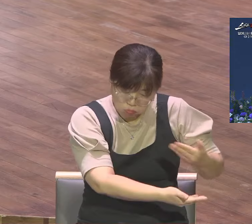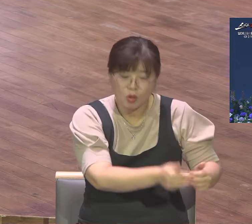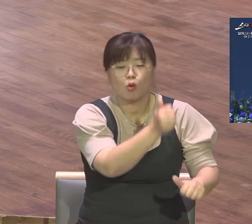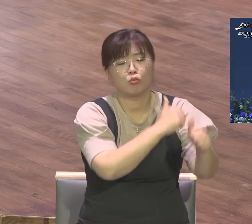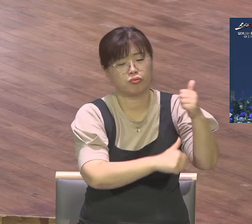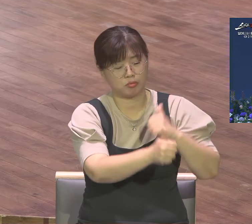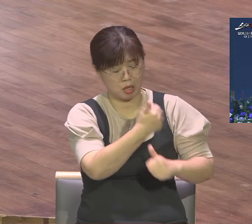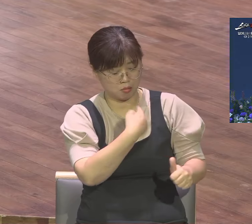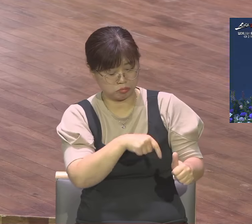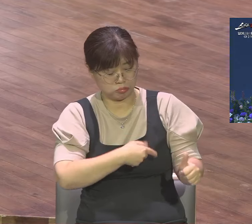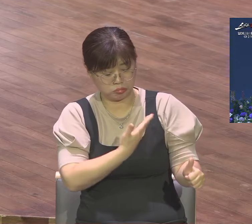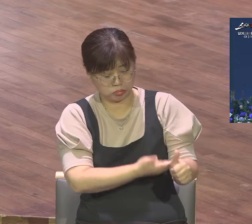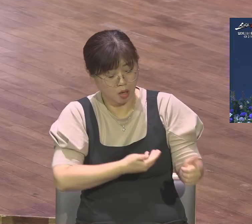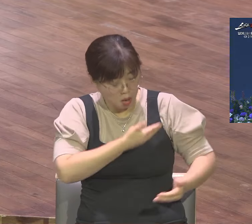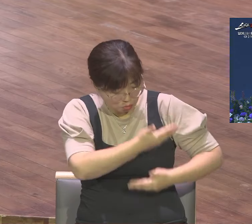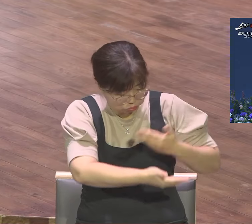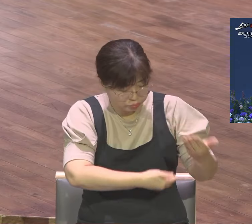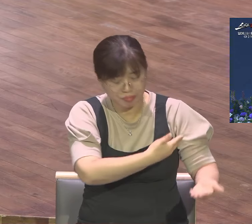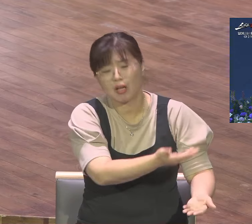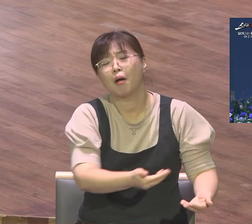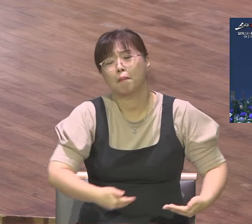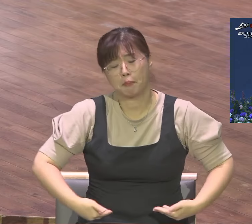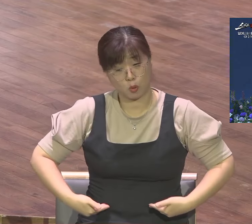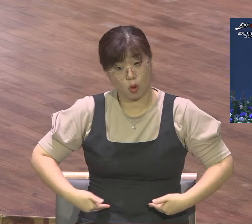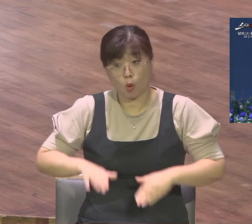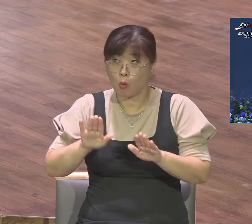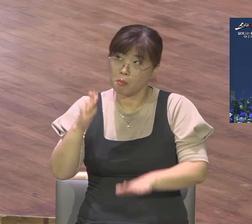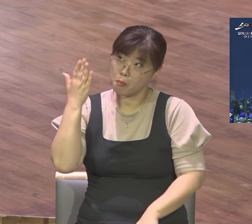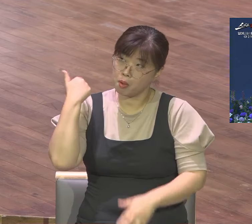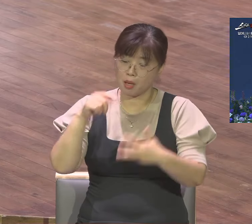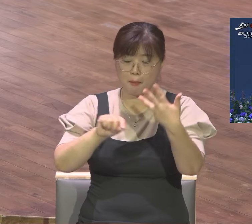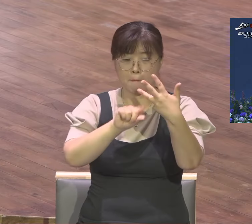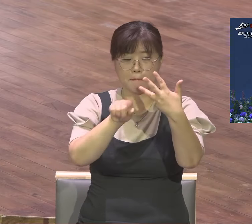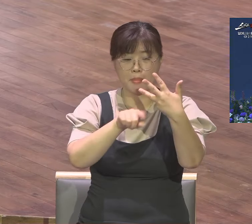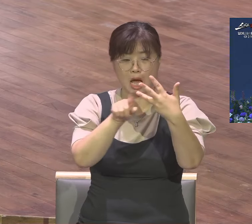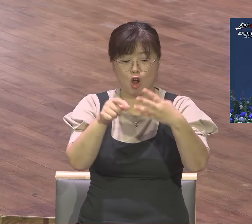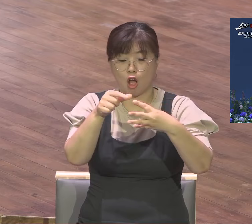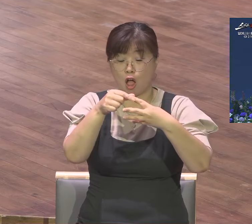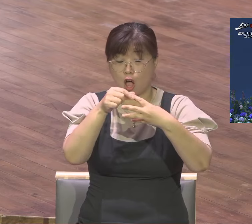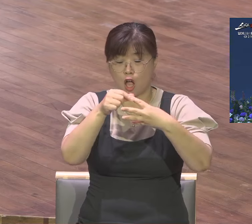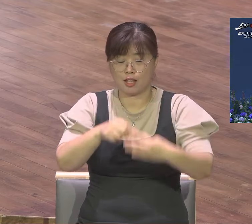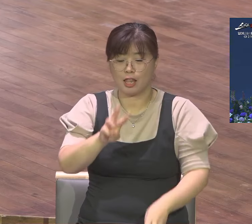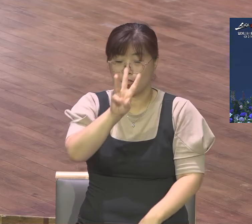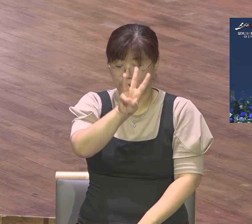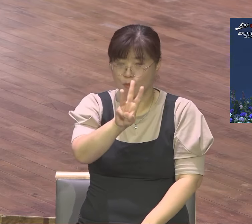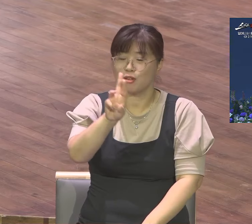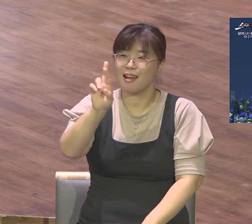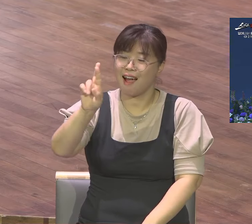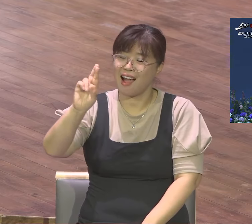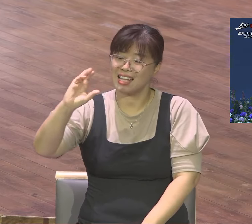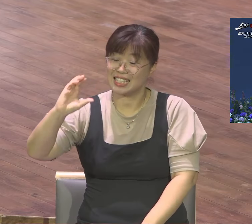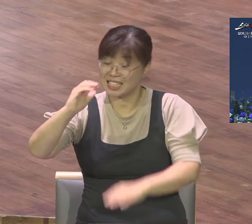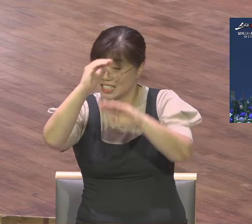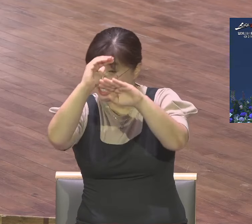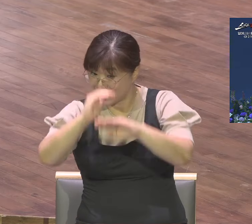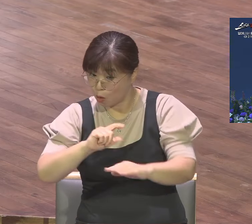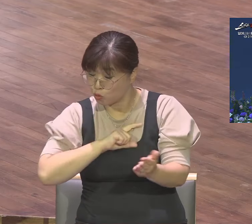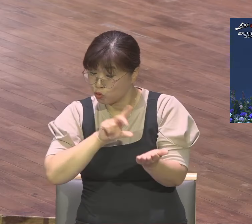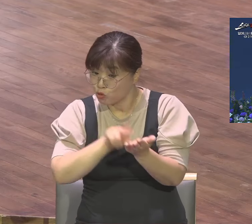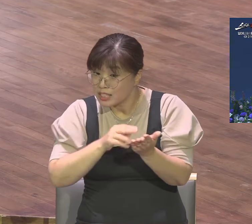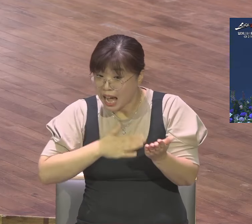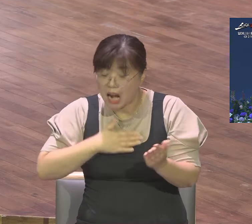여러분 이번에 WRC 주제가 굉장히 중요한 말씀이에요. 엄청난 메시지예요. 여러분 거